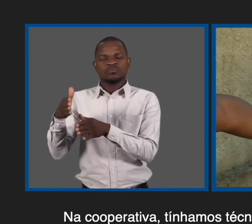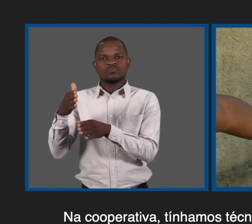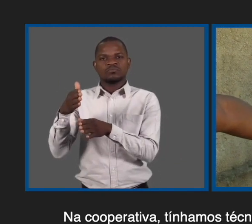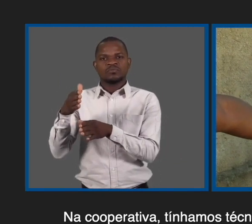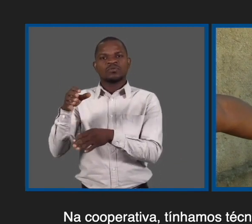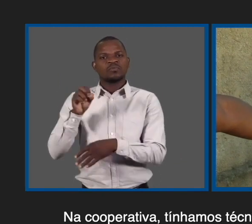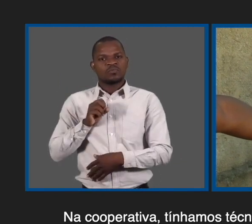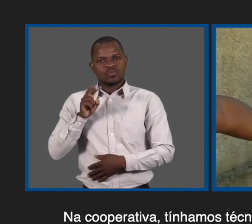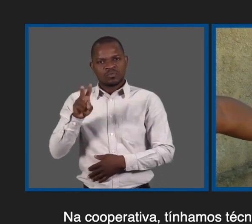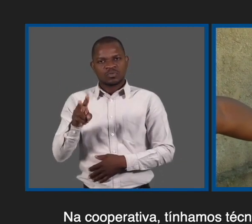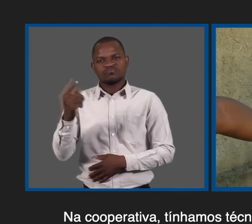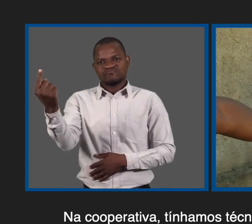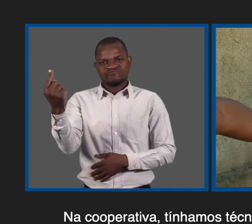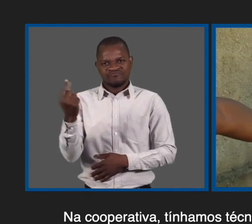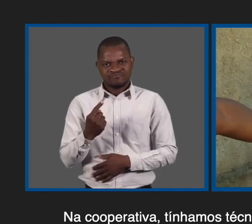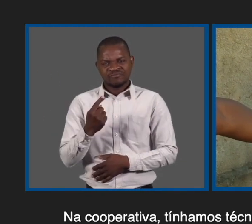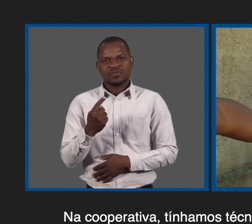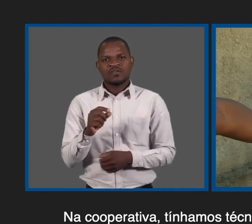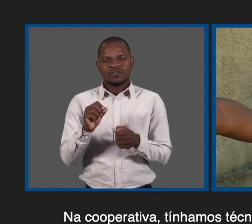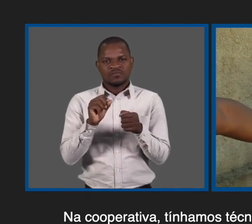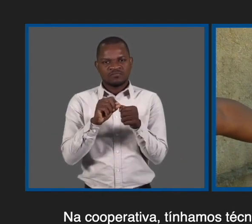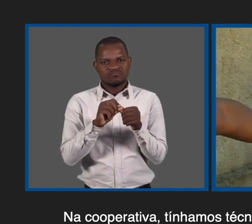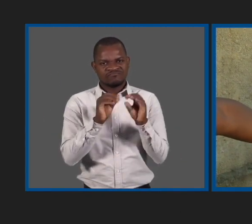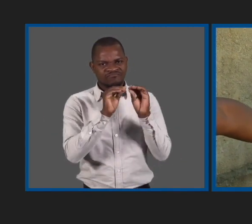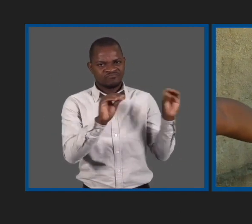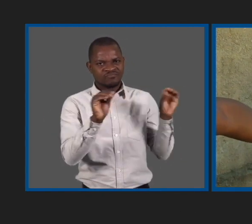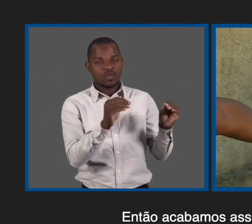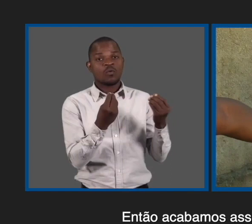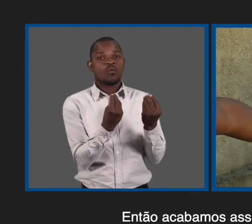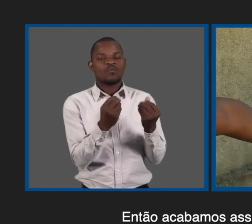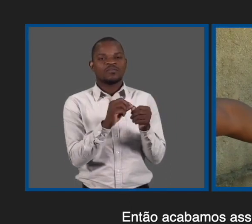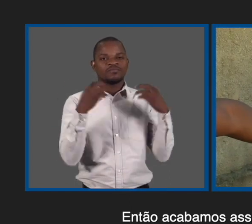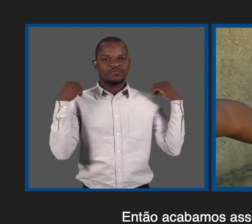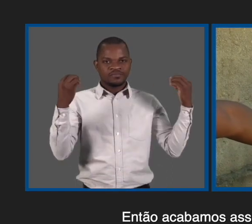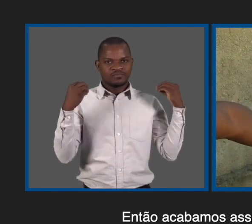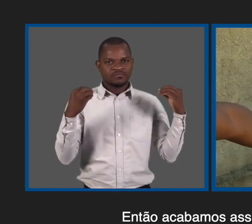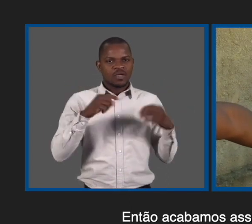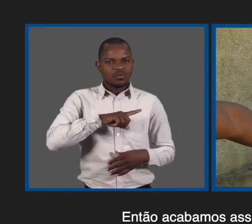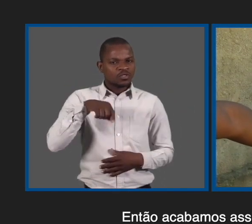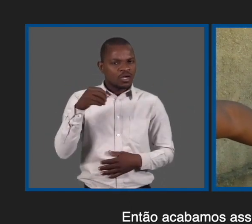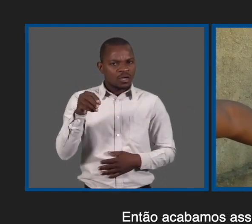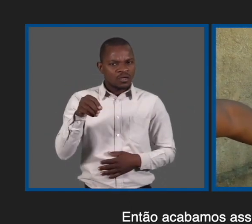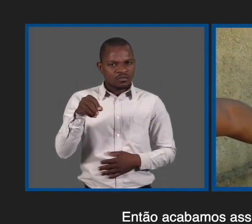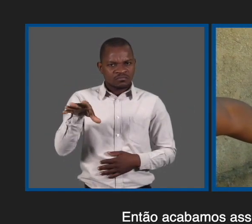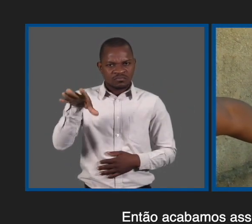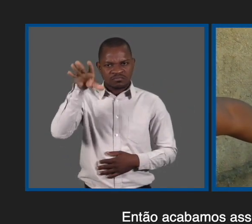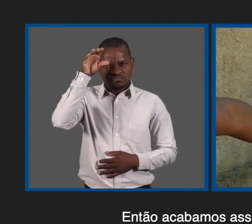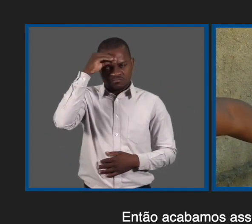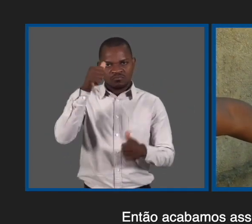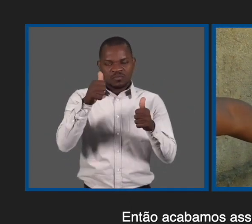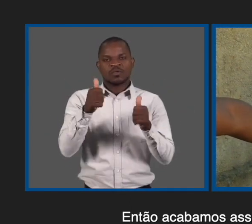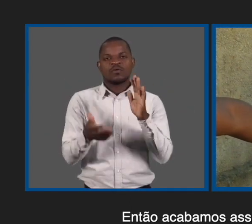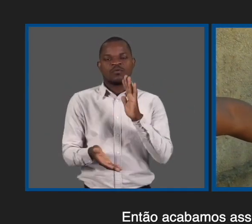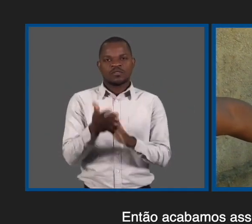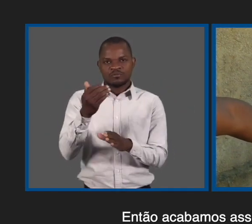então eles sempre nos ensinavam como fazer a fisioterapia, como pegar na criança, então nós acabamos pegando naquelas ideias,